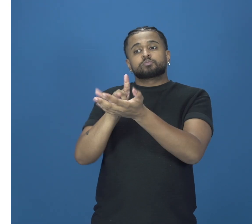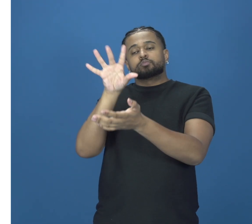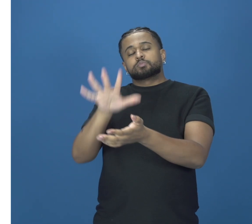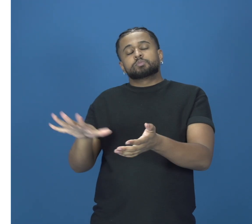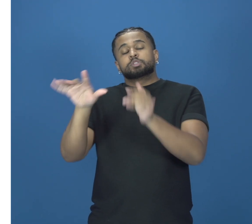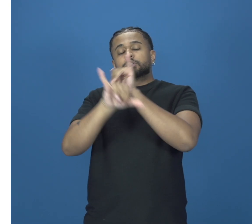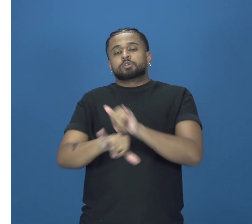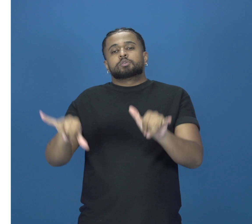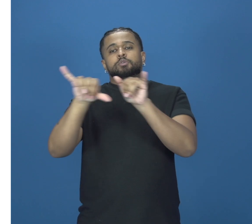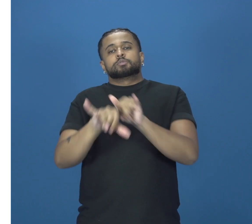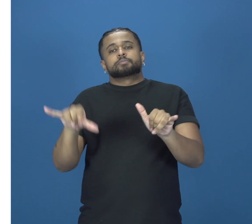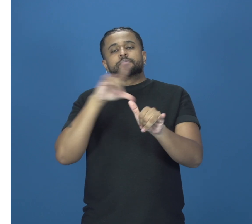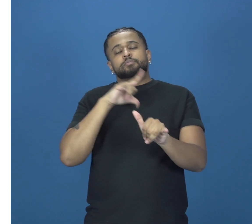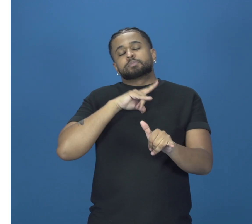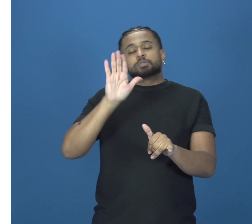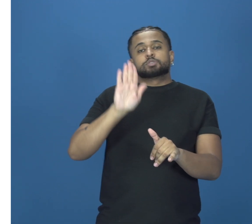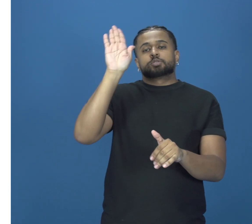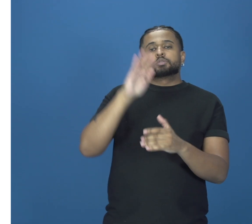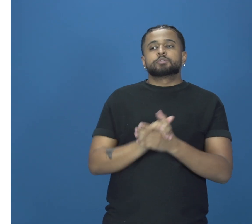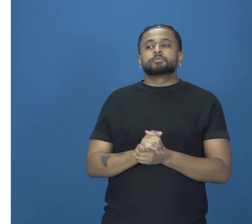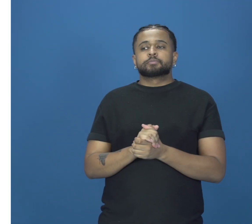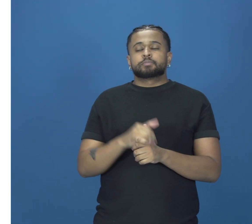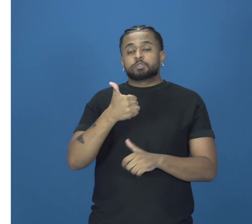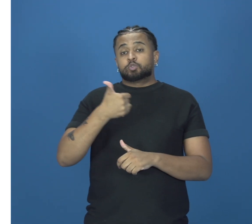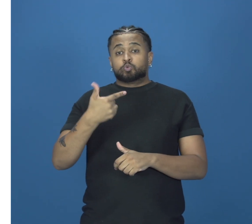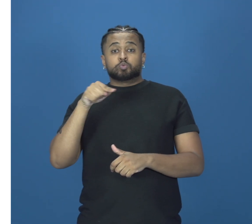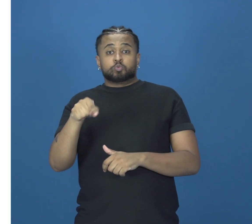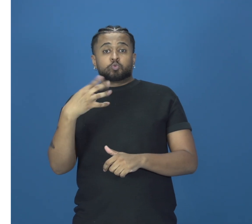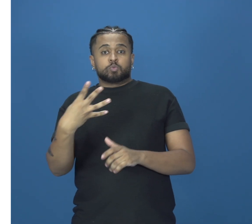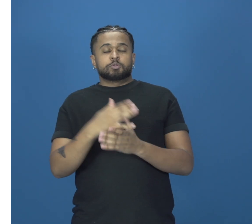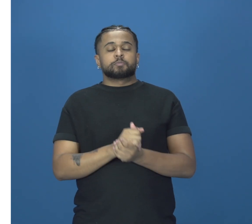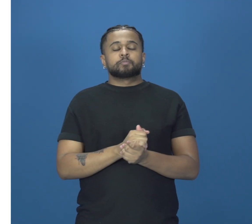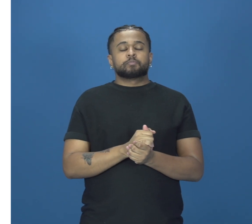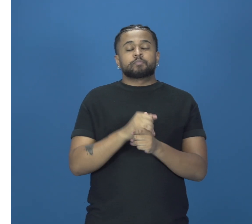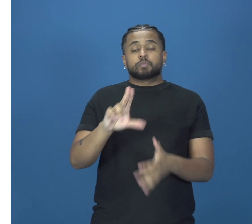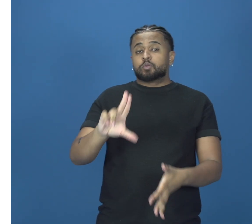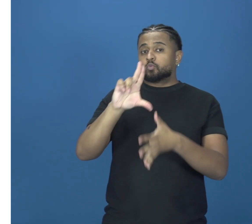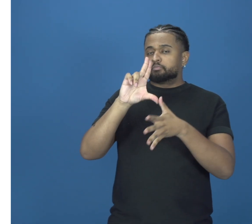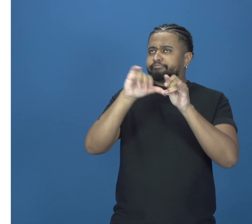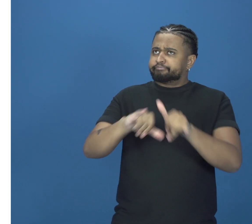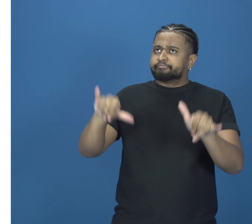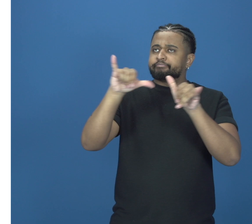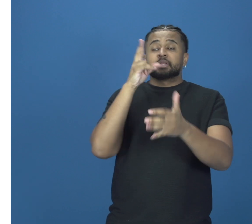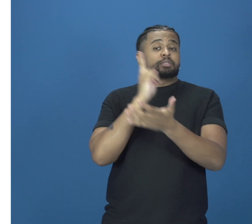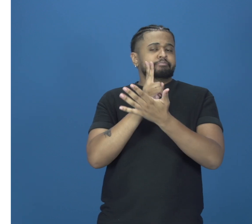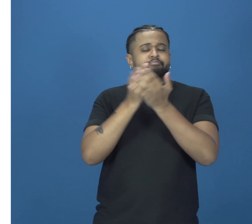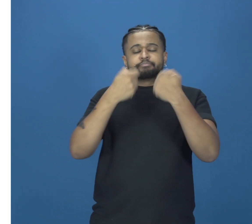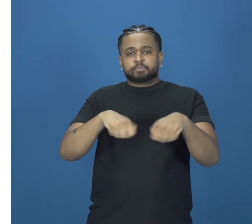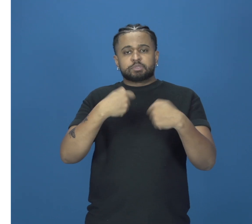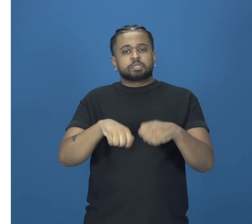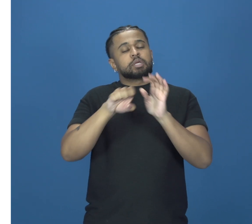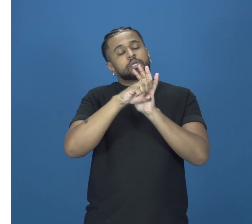das informações prestadas pelos candidatos. 12.4. A UNILA divulgará, sempre que